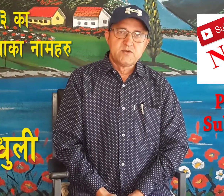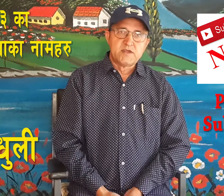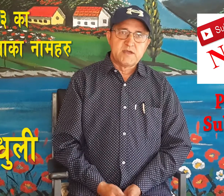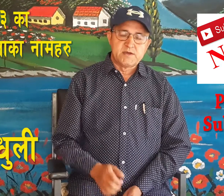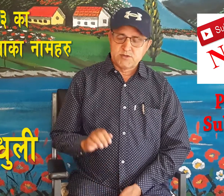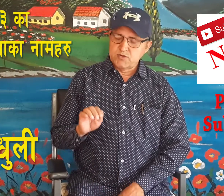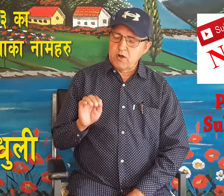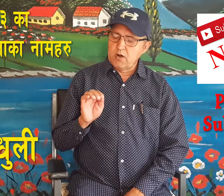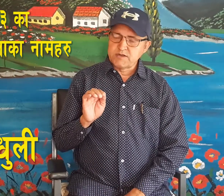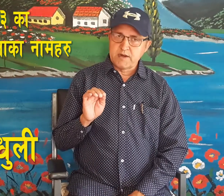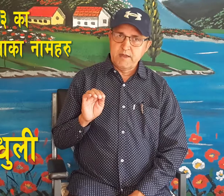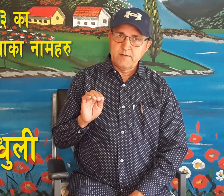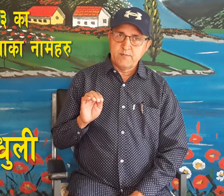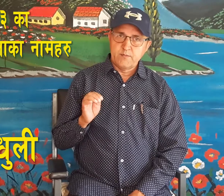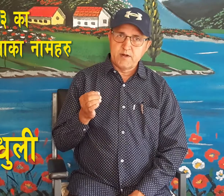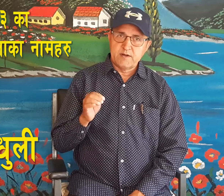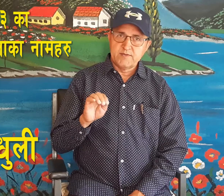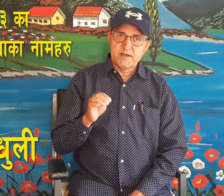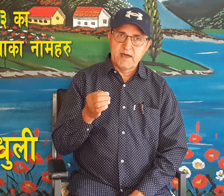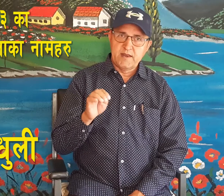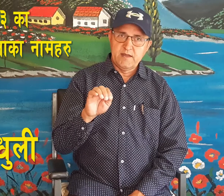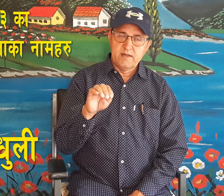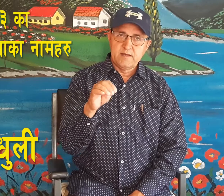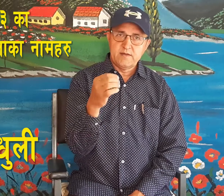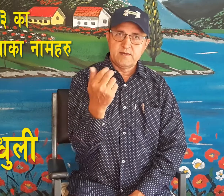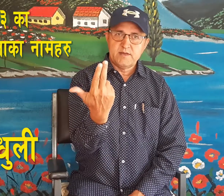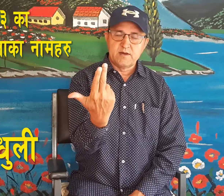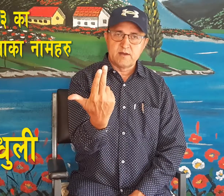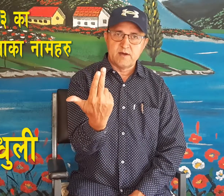सिन्धुली स अक्षरलाई पल्टाउँदै लाने, इकर गर्ने,